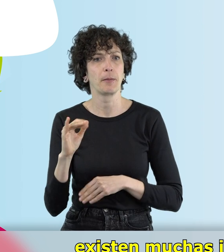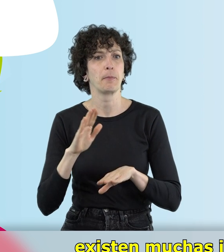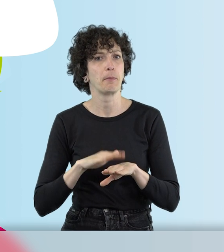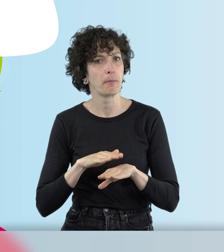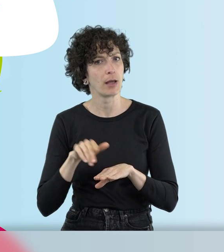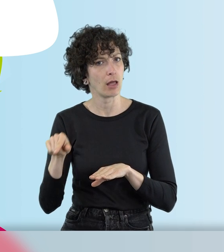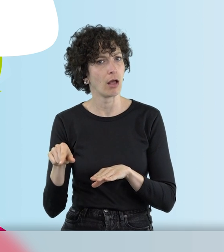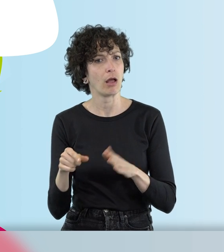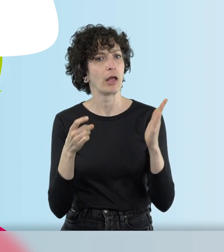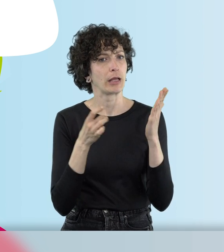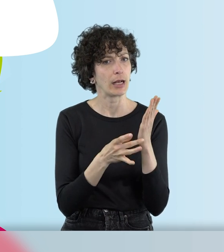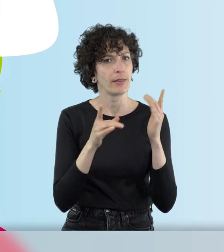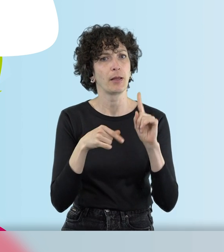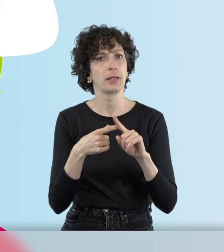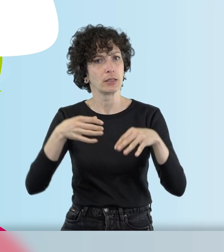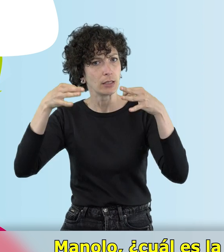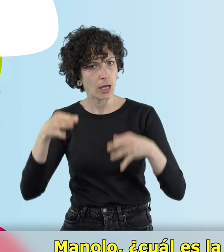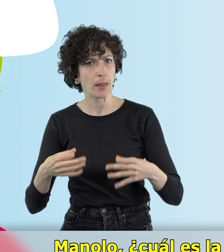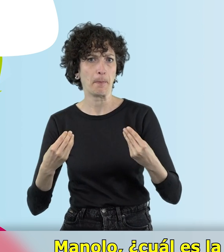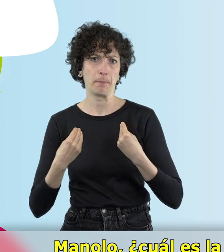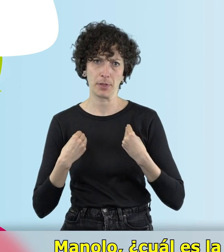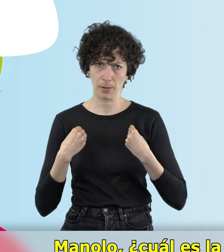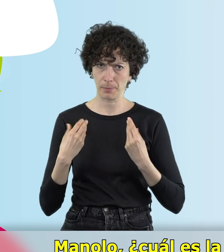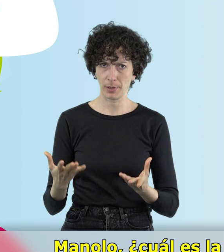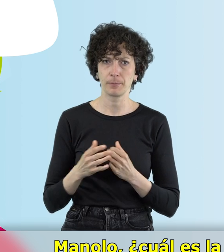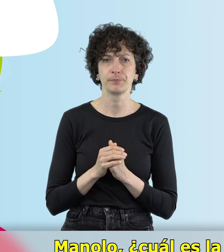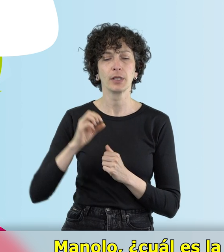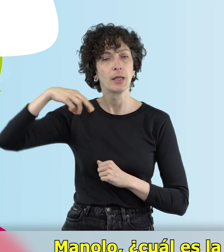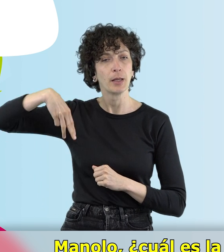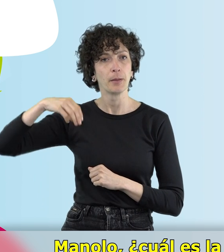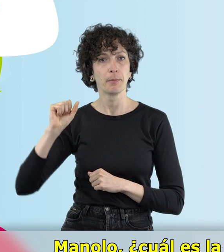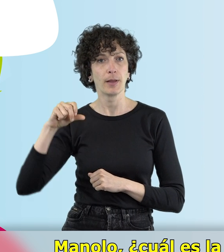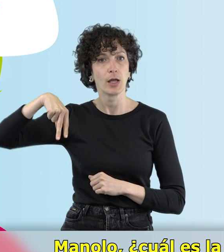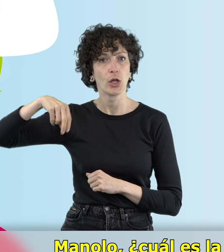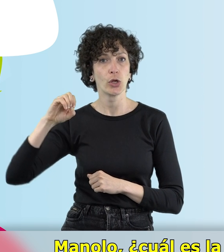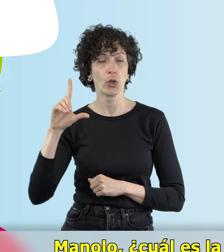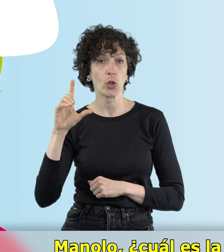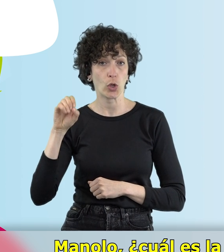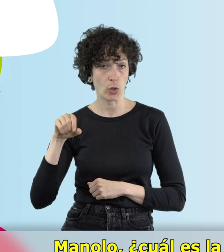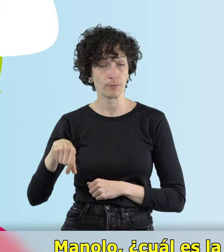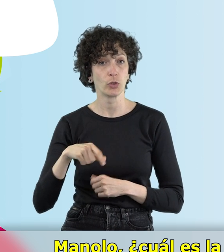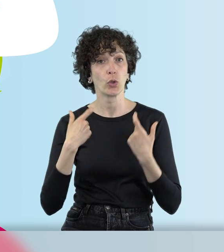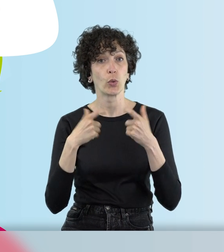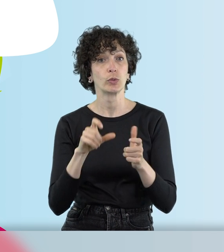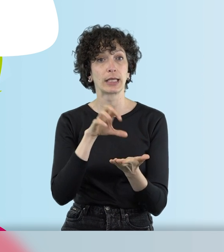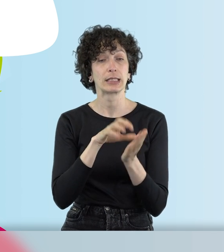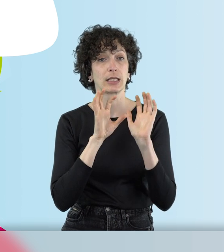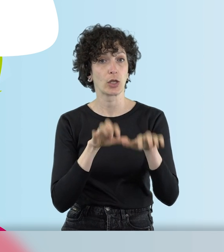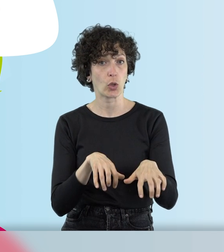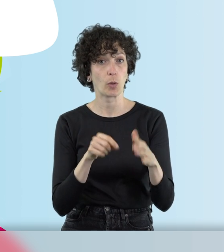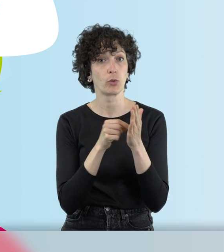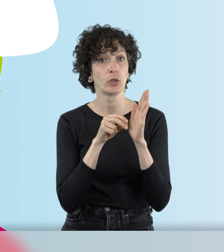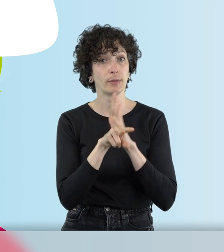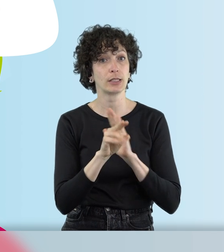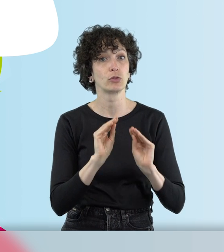vivir con calidad y también con seguridad. Manolo, ¿cuál es la perspectiva de la Junta de Castilla y León para